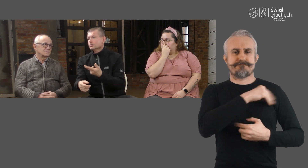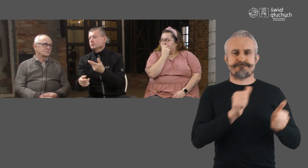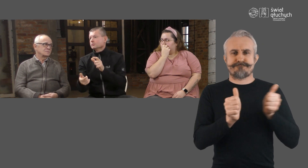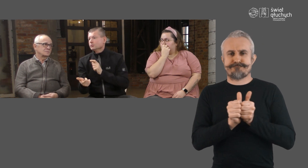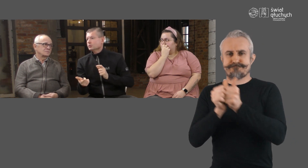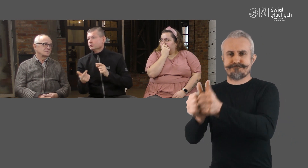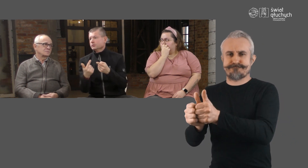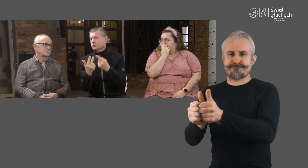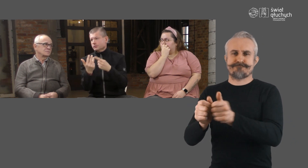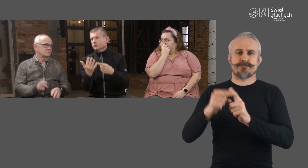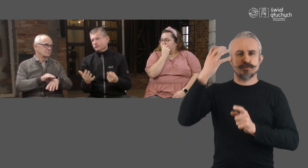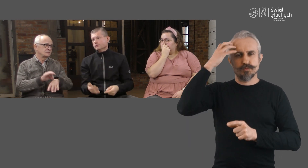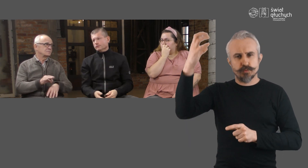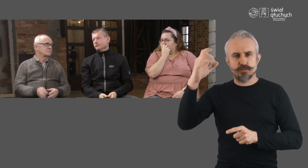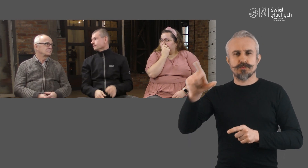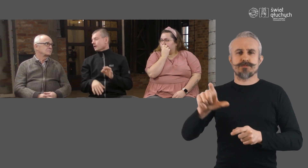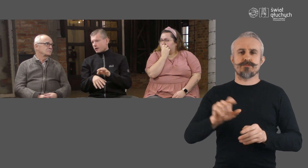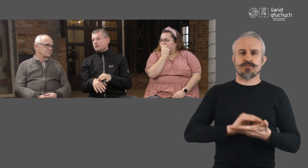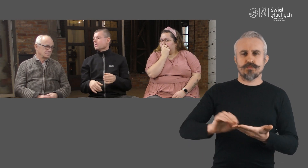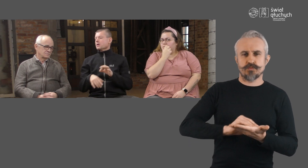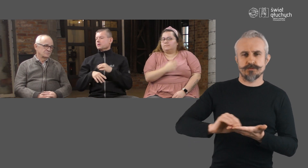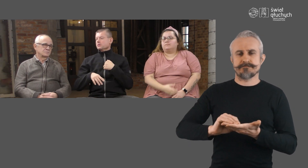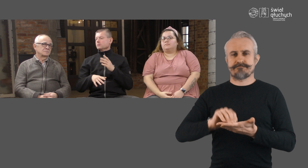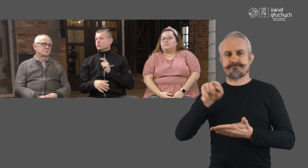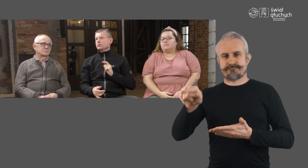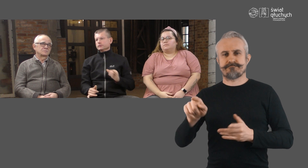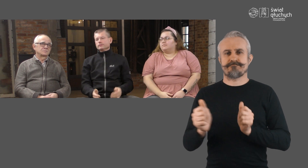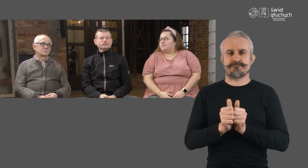nie rozumiem i na przykład muszę iść do urzędu, no to muszę iść z tłumaczem.